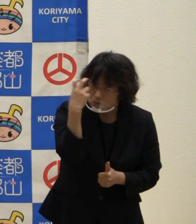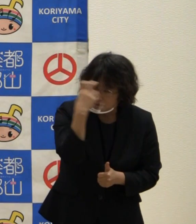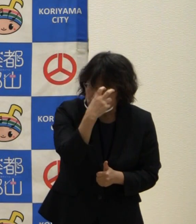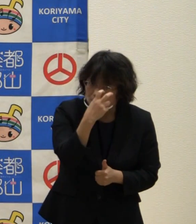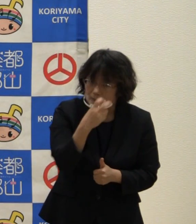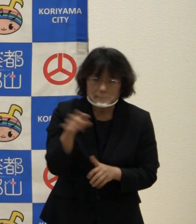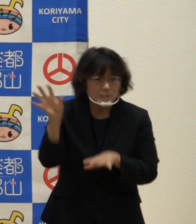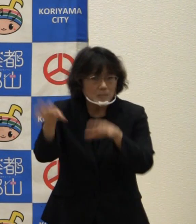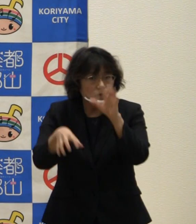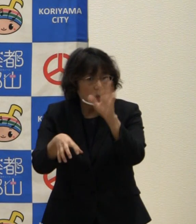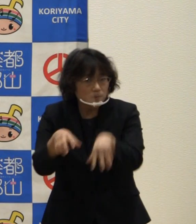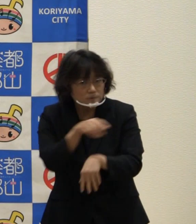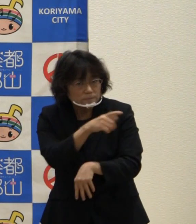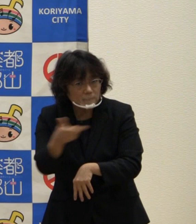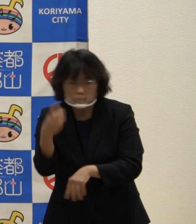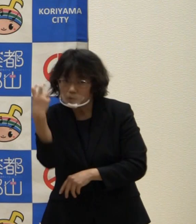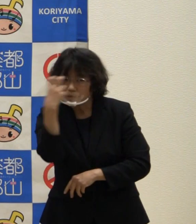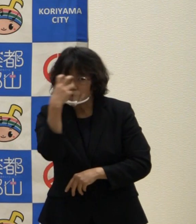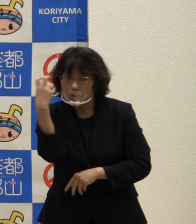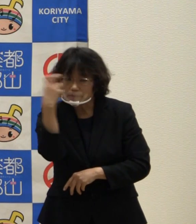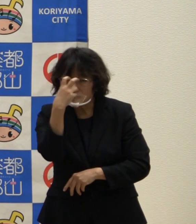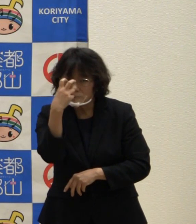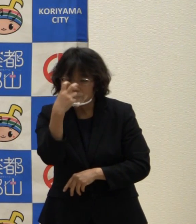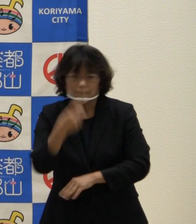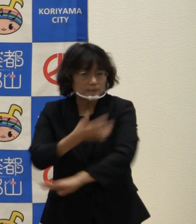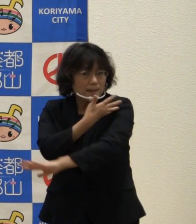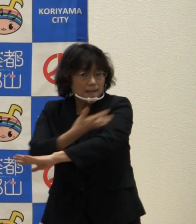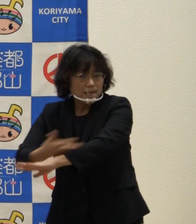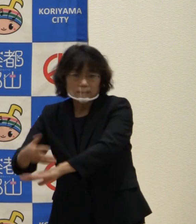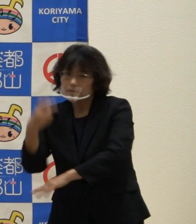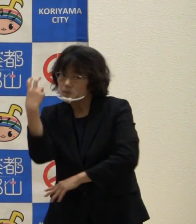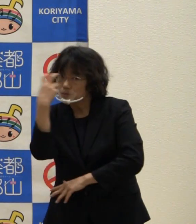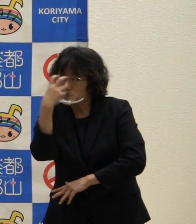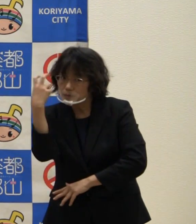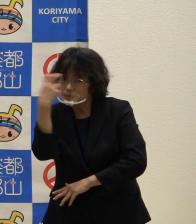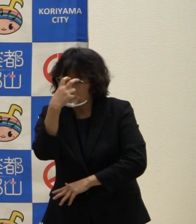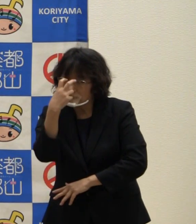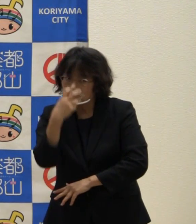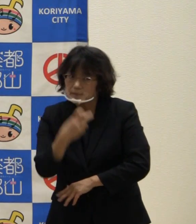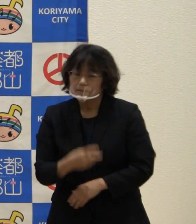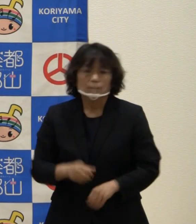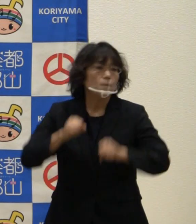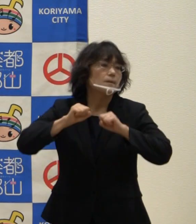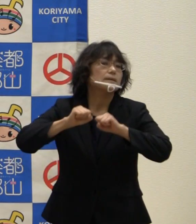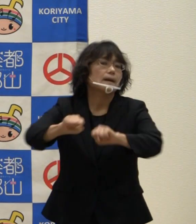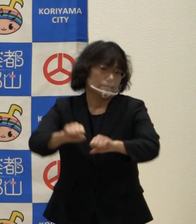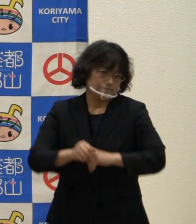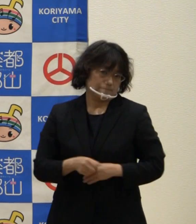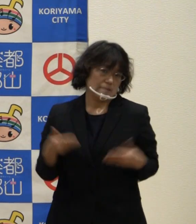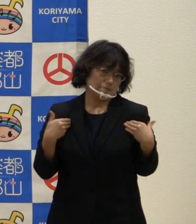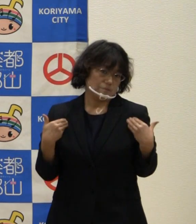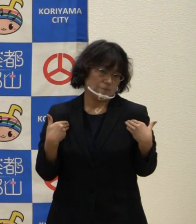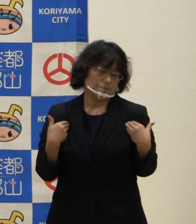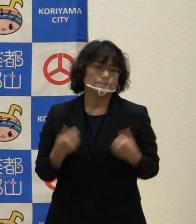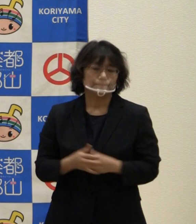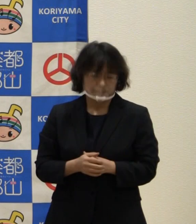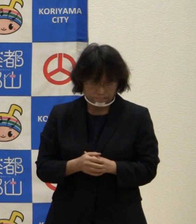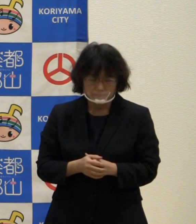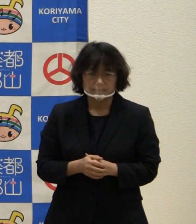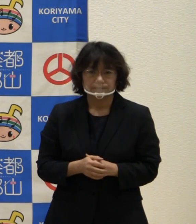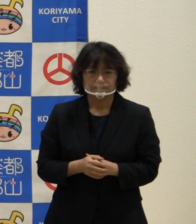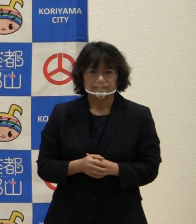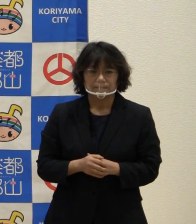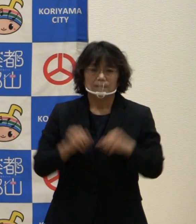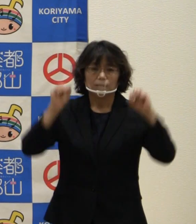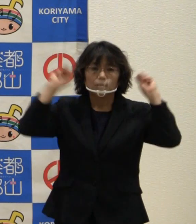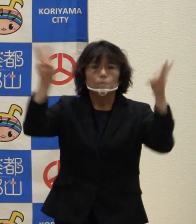査等の調査をあるいは歴史調査を多角的に行いまして、真にこの跡